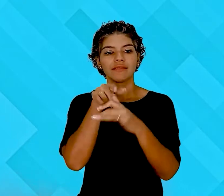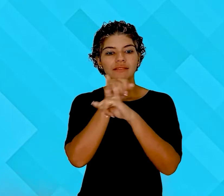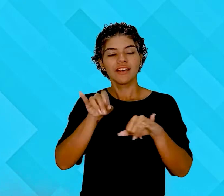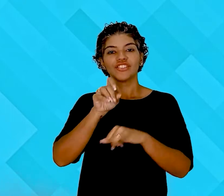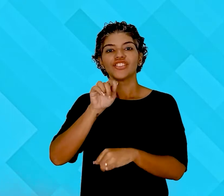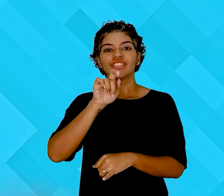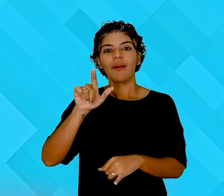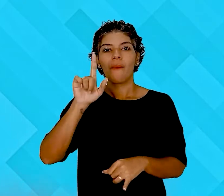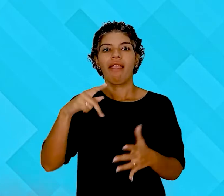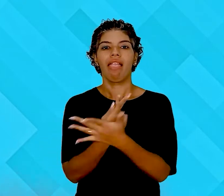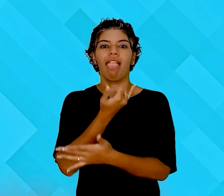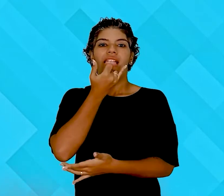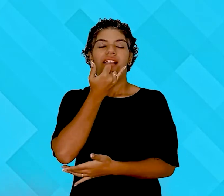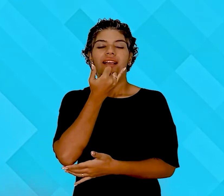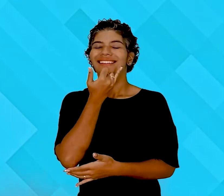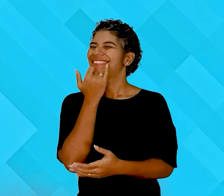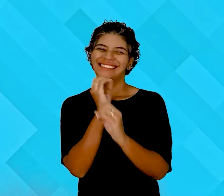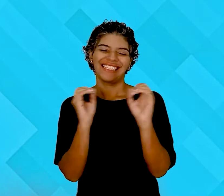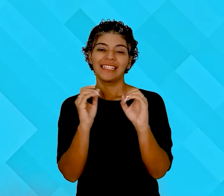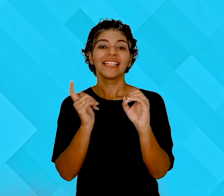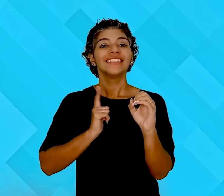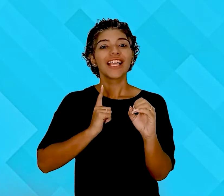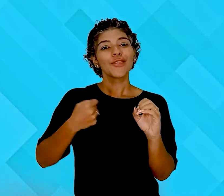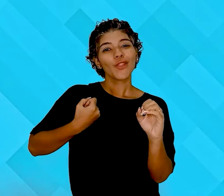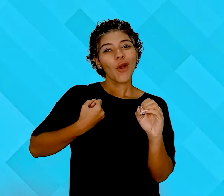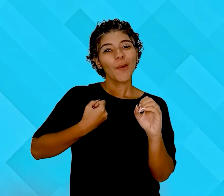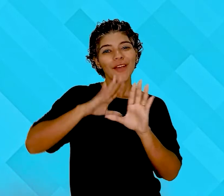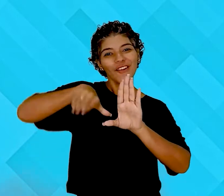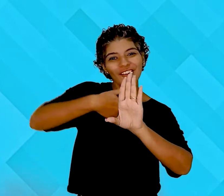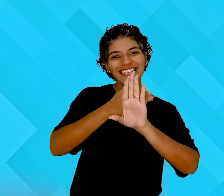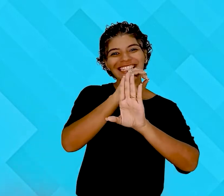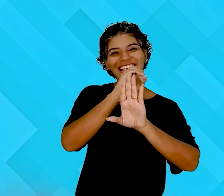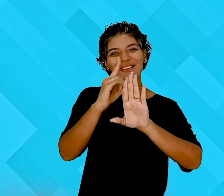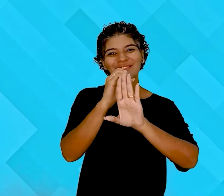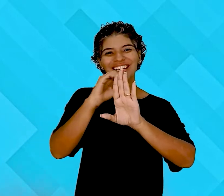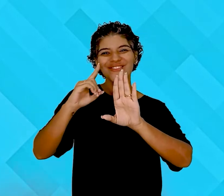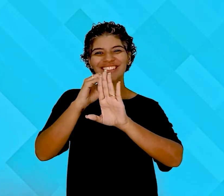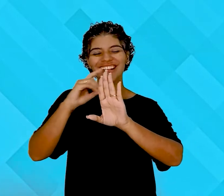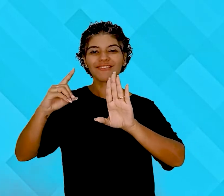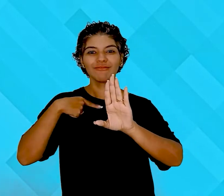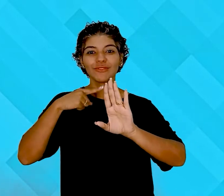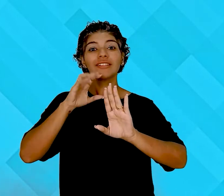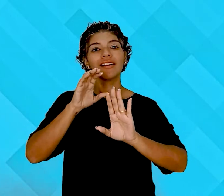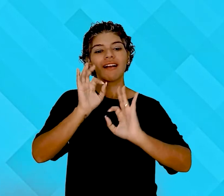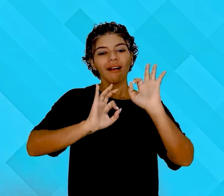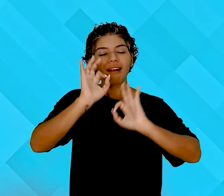0 e 1. Não existe acaso. Então, existem direcionamentos que são feitos pelos algoritmos. Às vezes a gente olha a